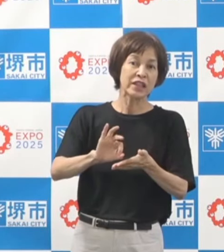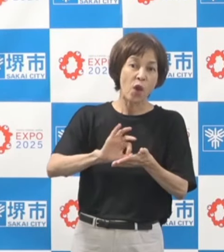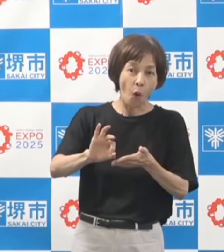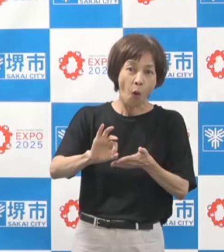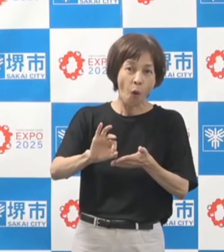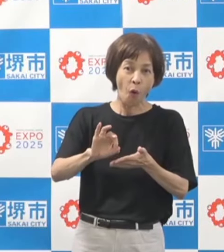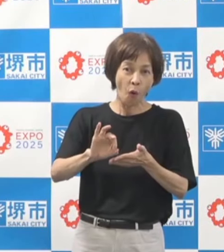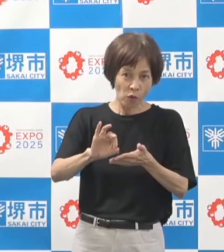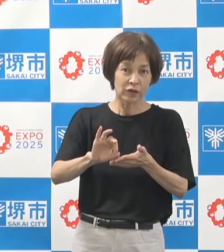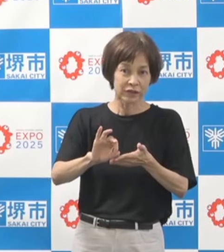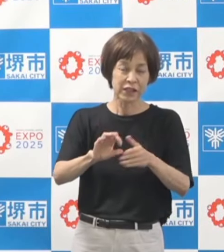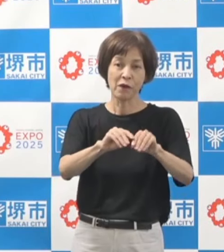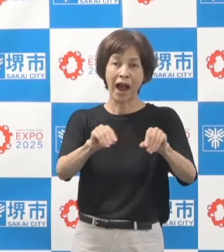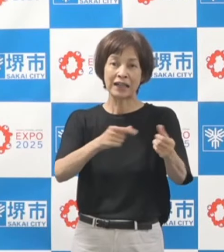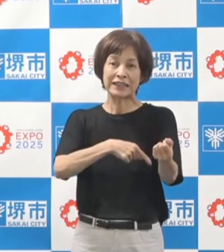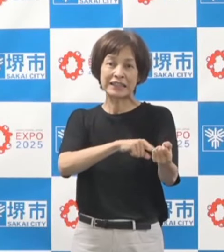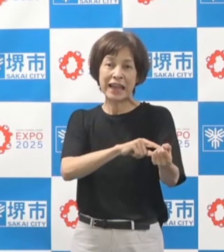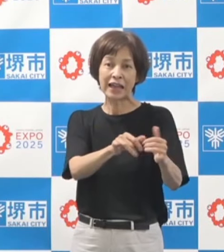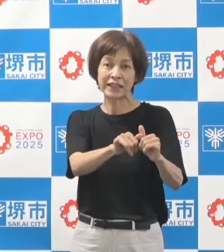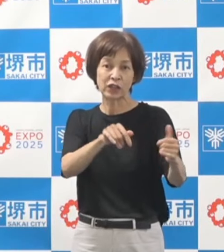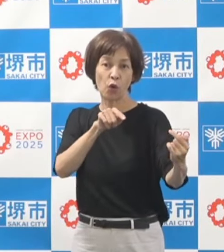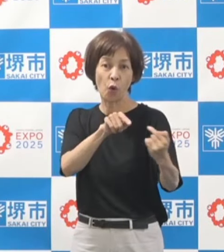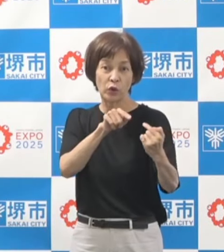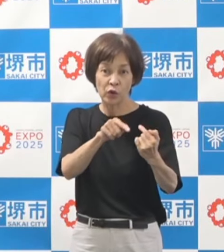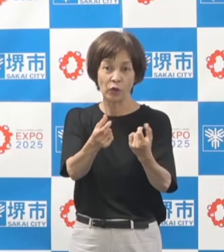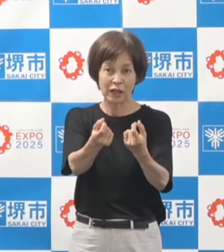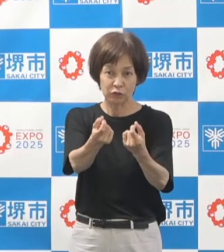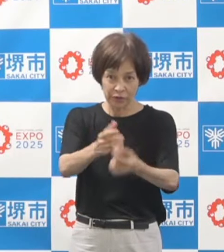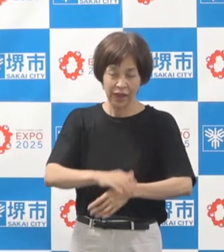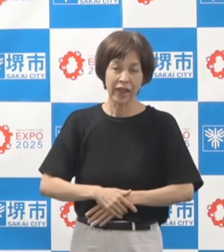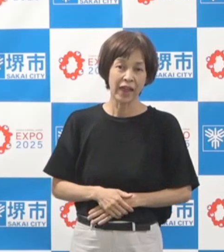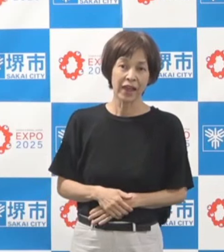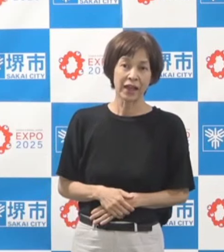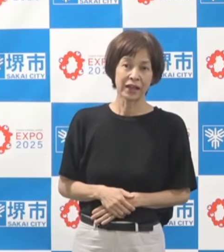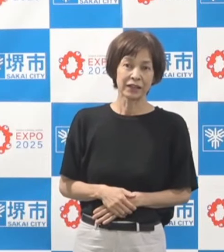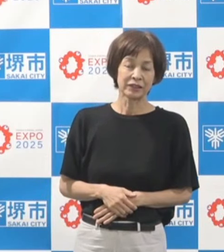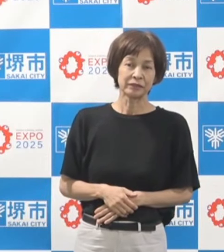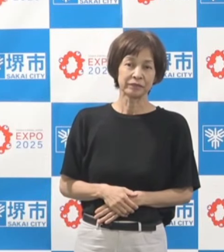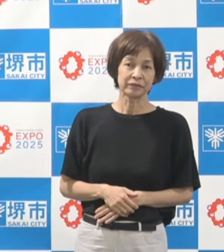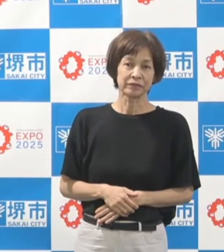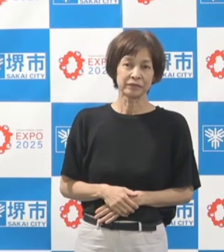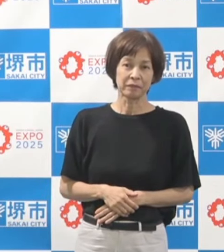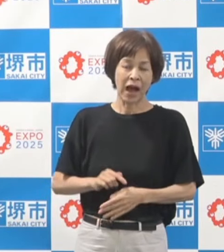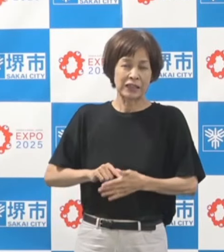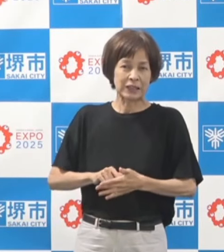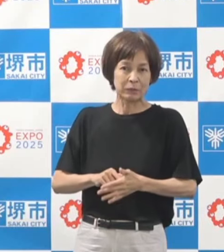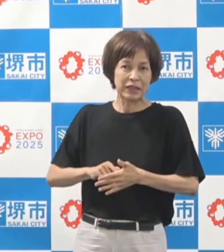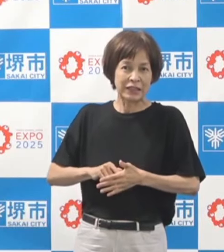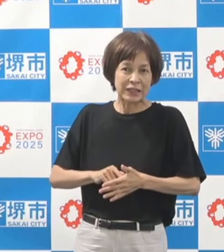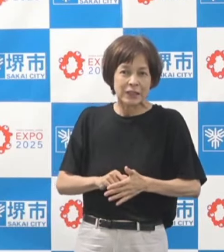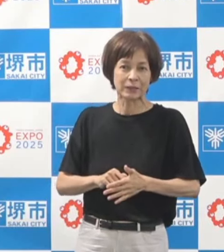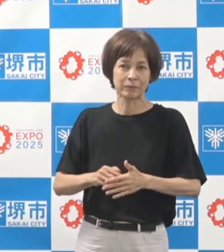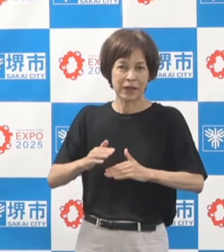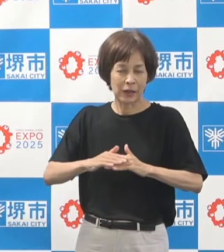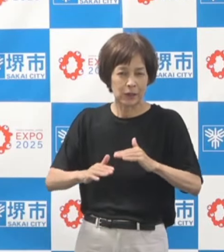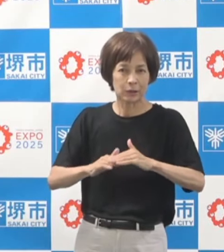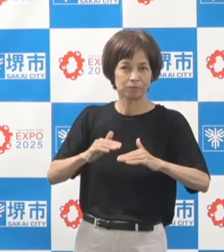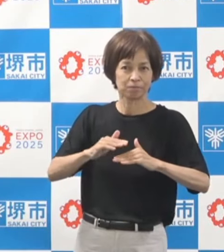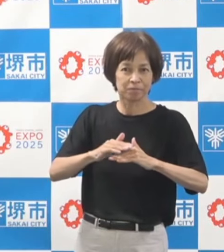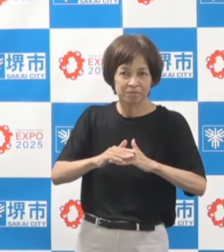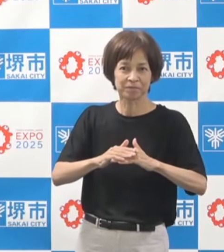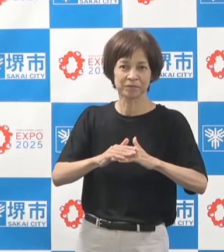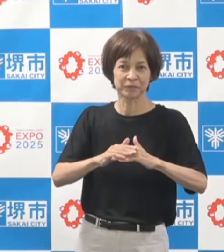者との交渉とか何度も出てきましたけれども、そういう意味ではこう、地道なですね、階層を重ねなければいけないのが河原町だと